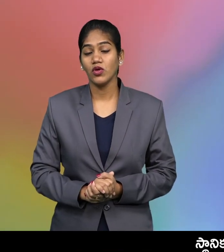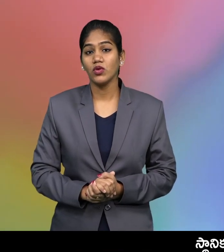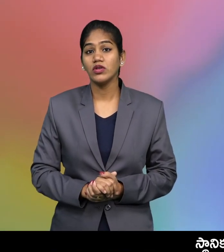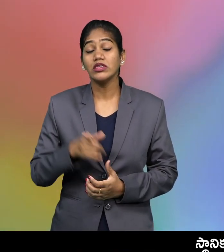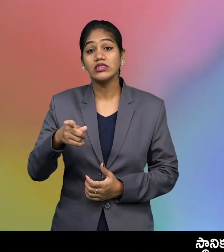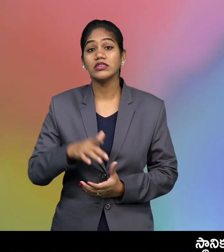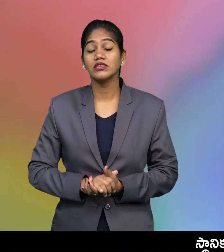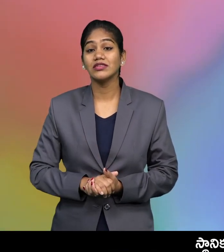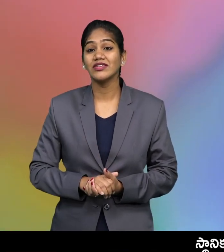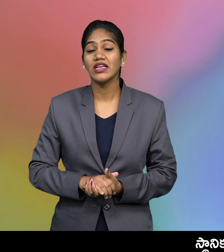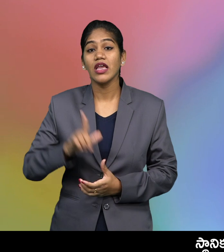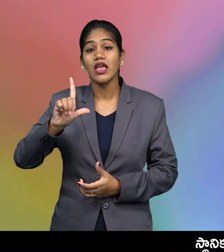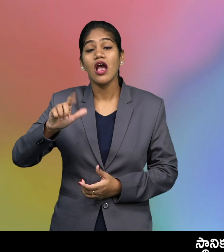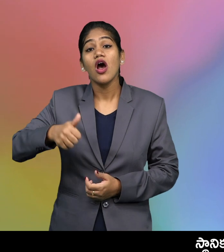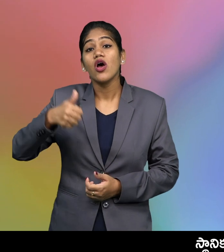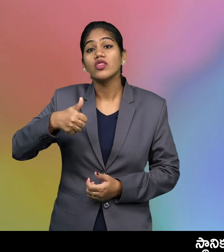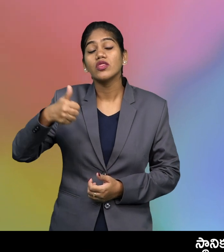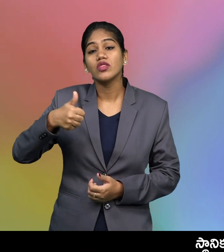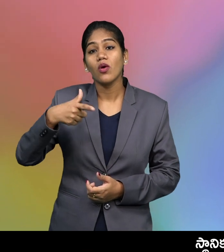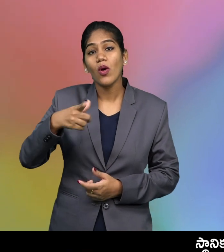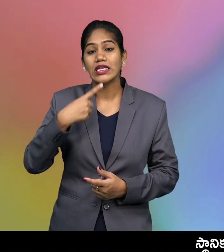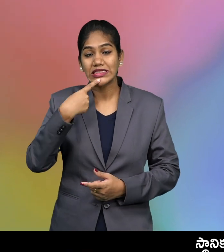స్థానిక అధికారుల సలహాను అనుసరించండి